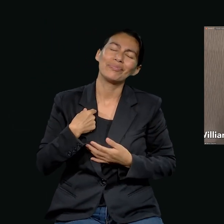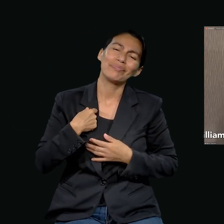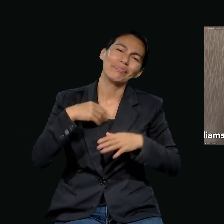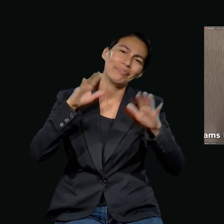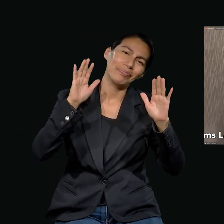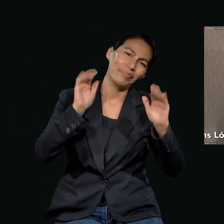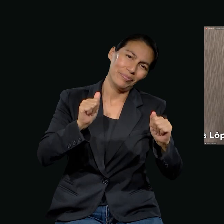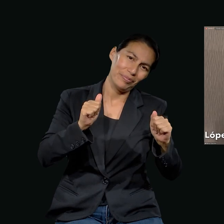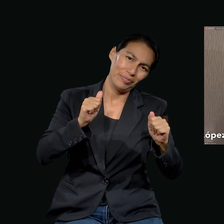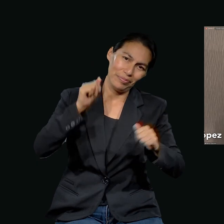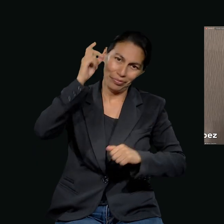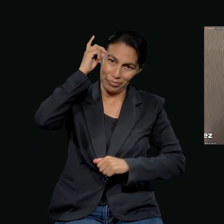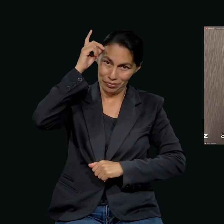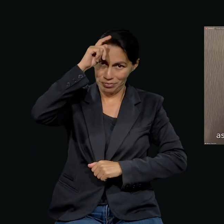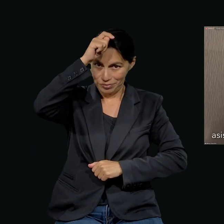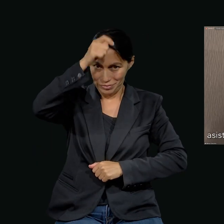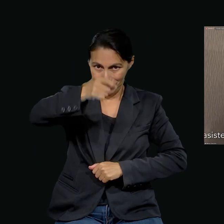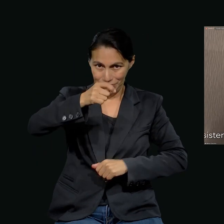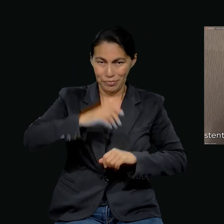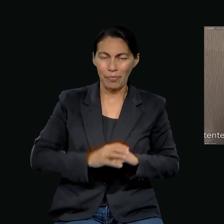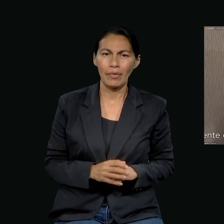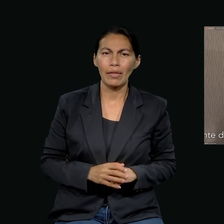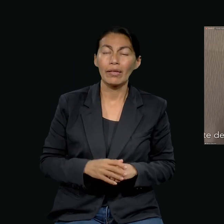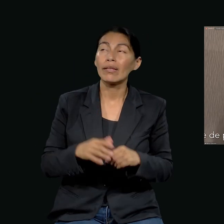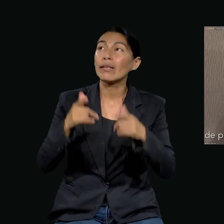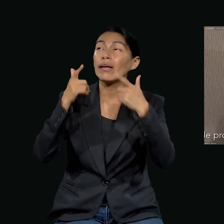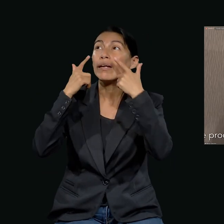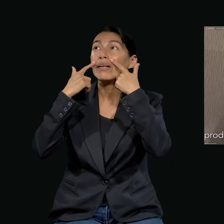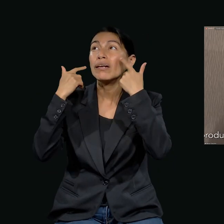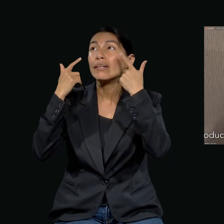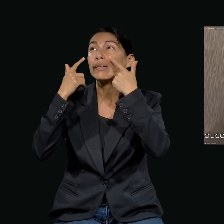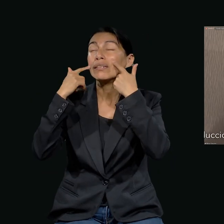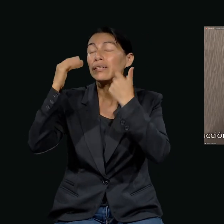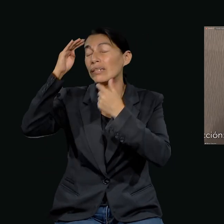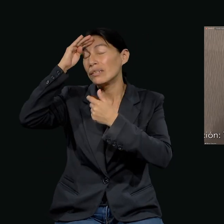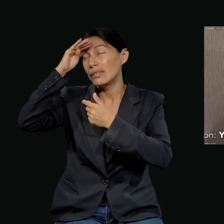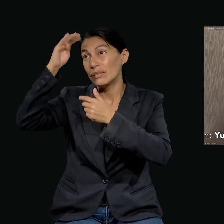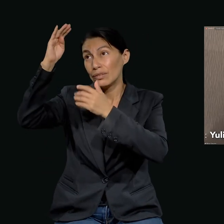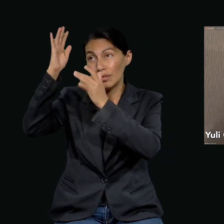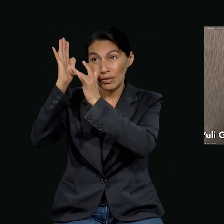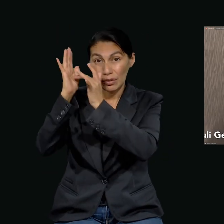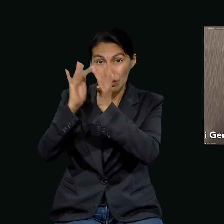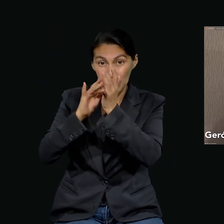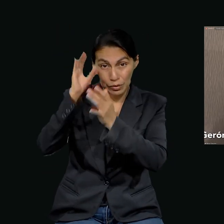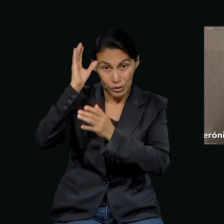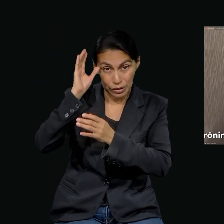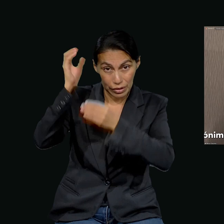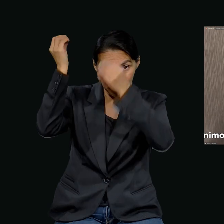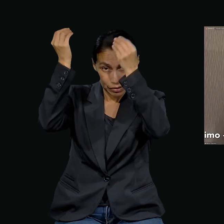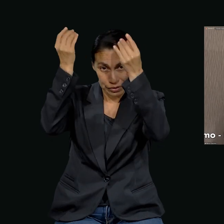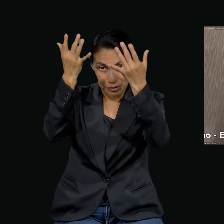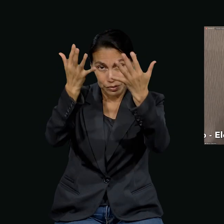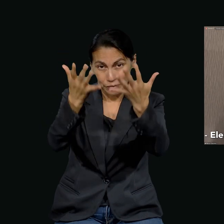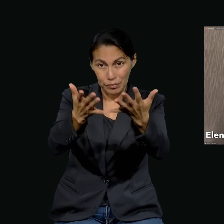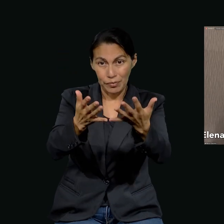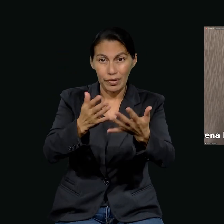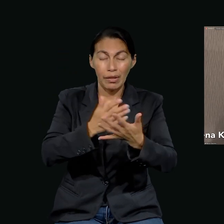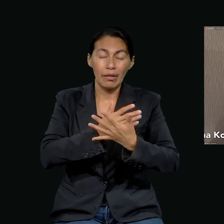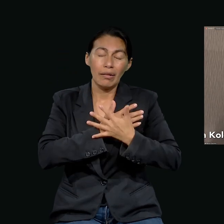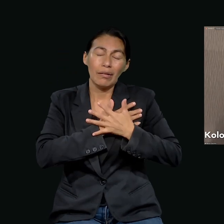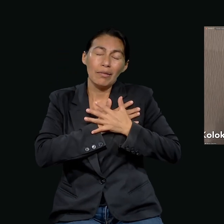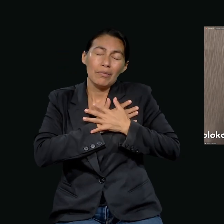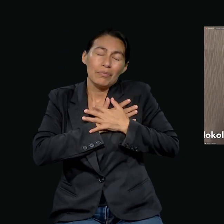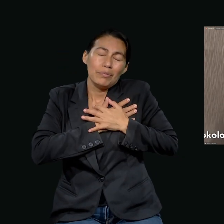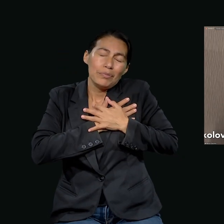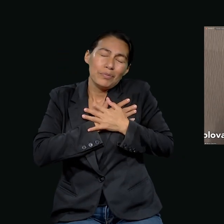sólo Dios sabe darte Que la gracia del Señor Jesucristo El amor del